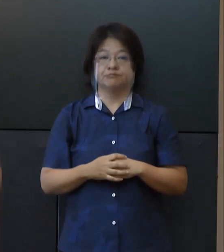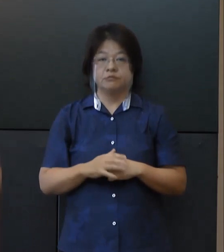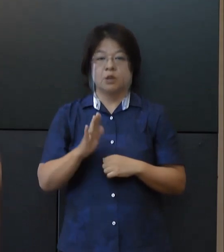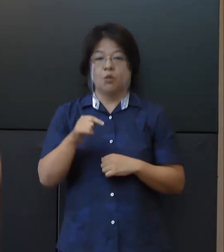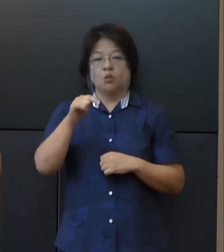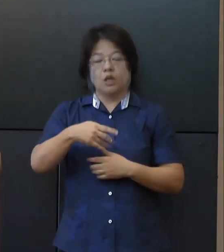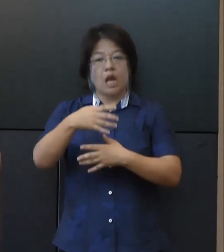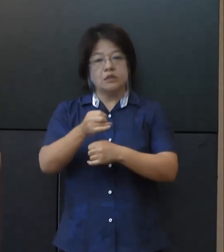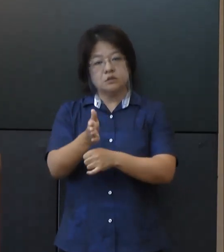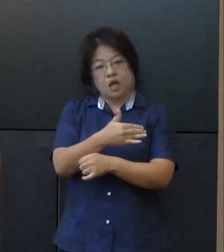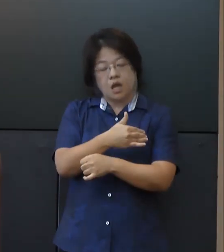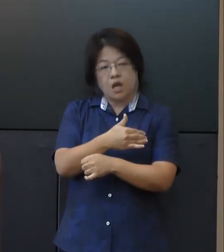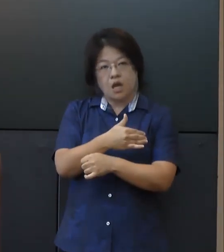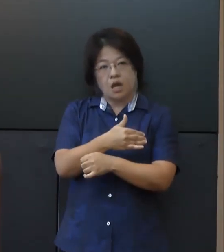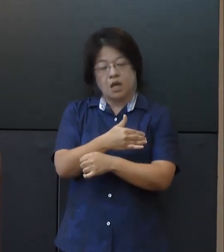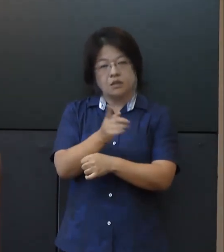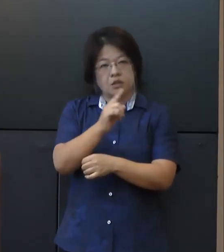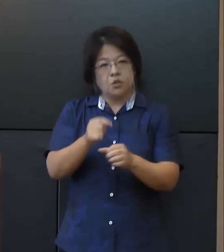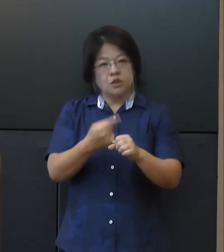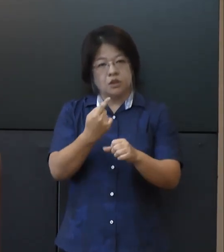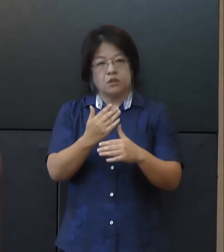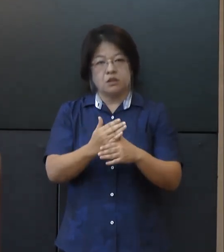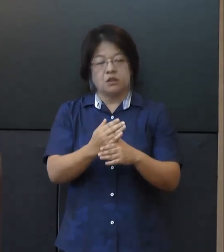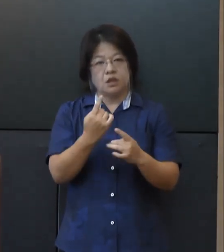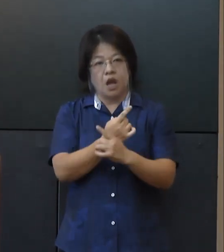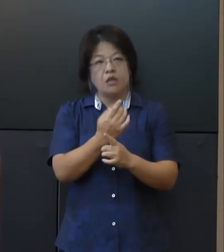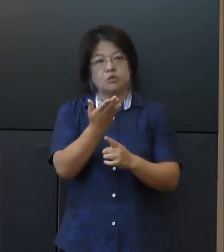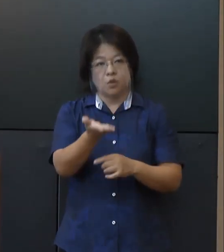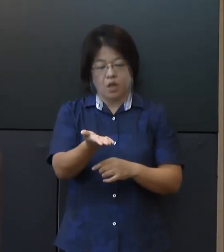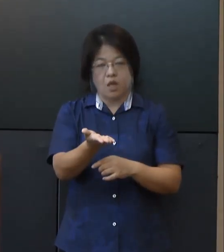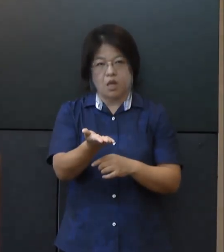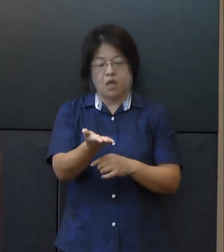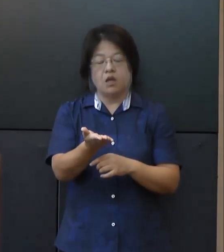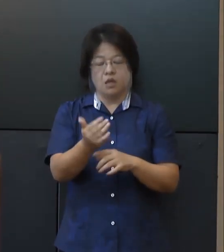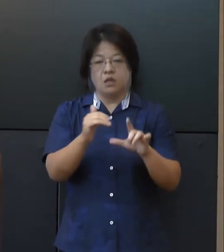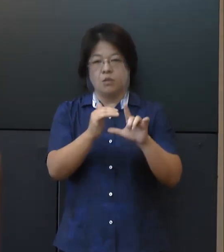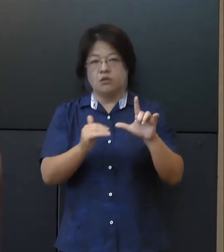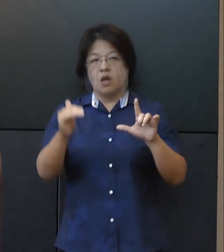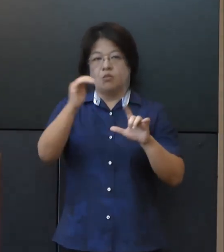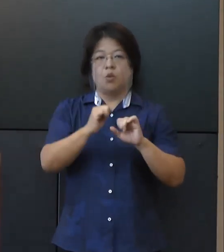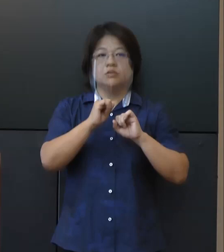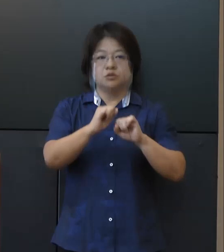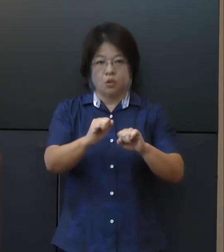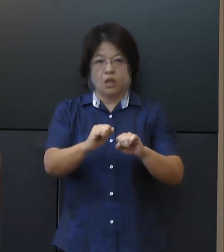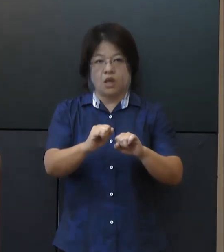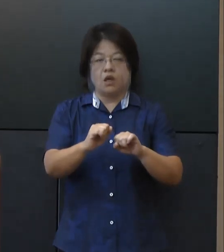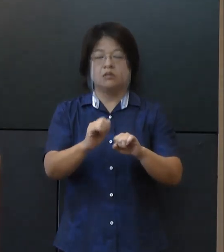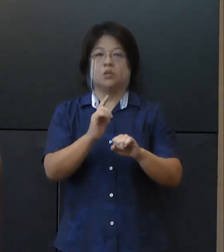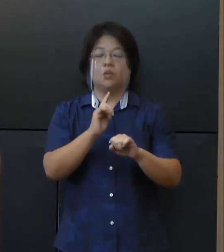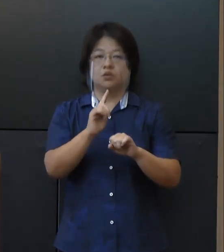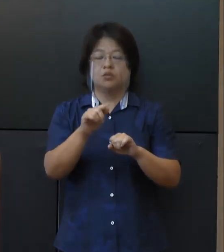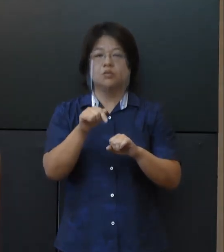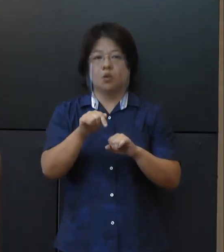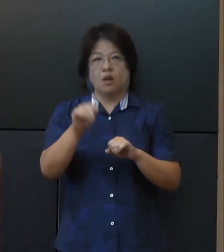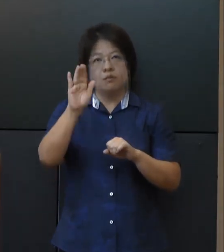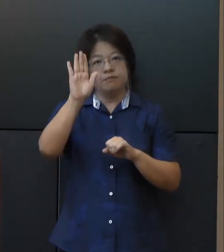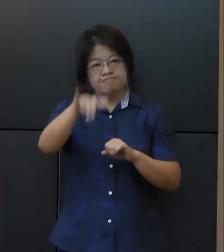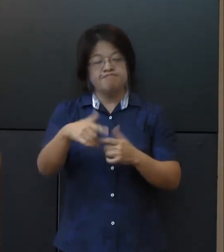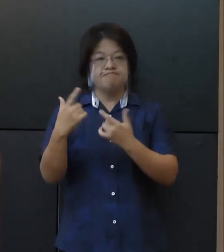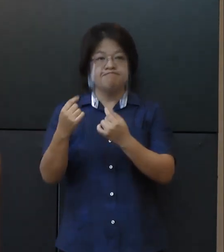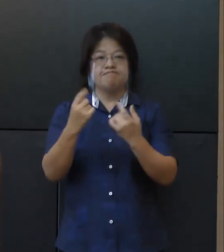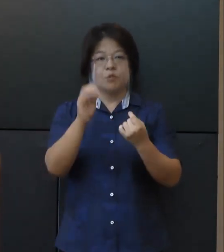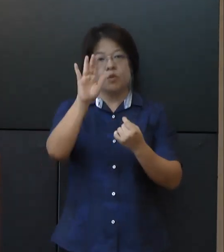階でどういうふうに、アクションプランをレベルアップしていくのかということについては、まさに、これからしっか